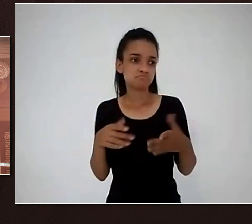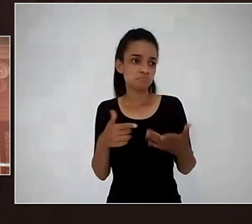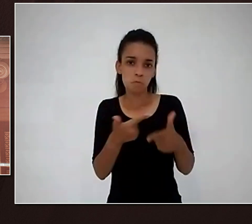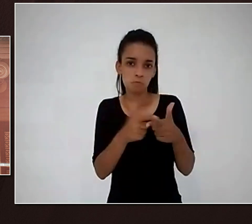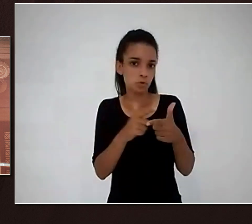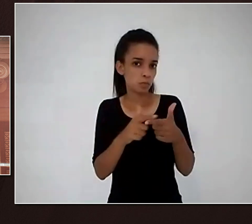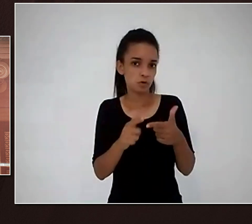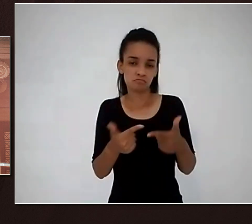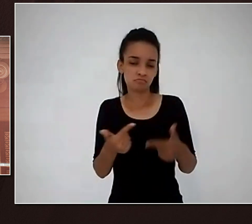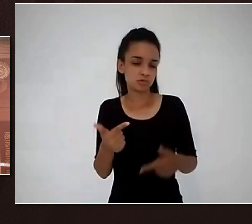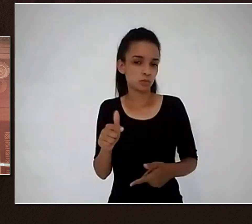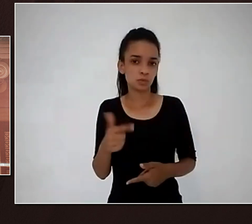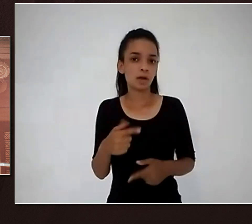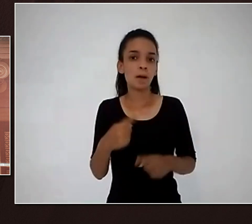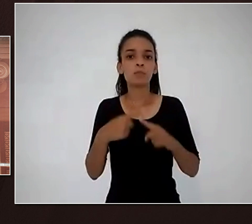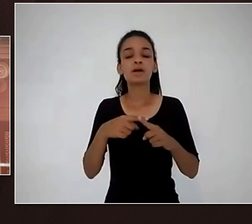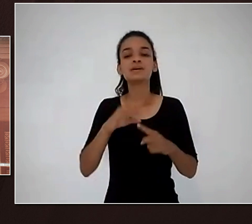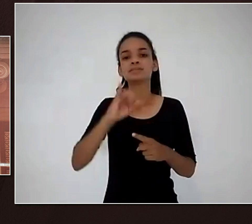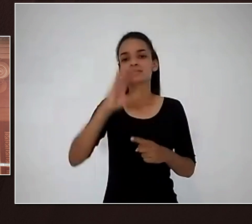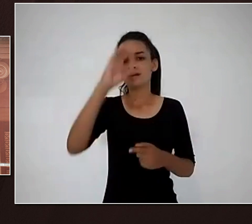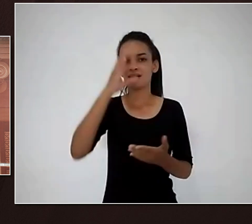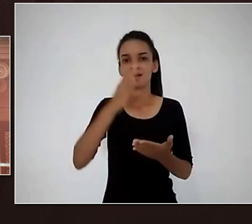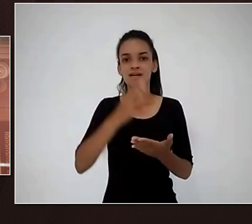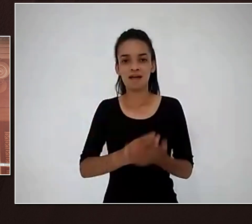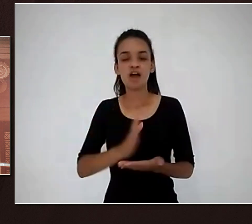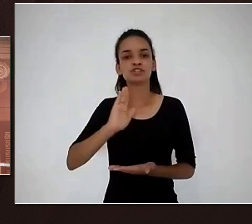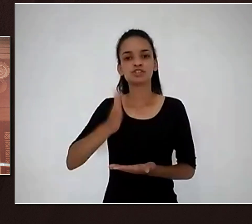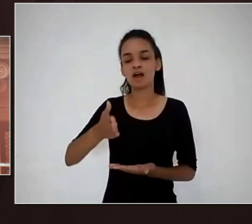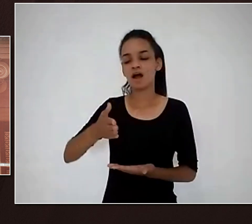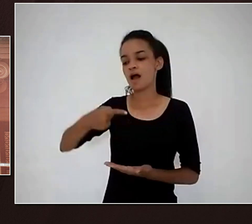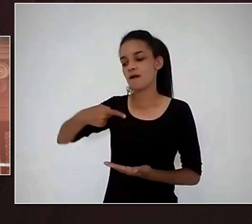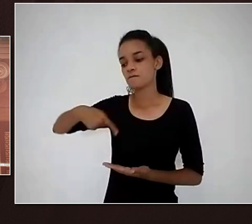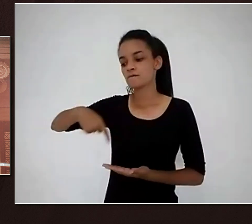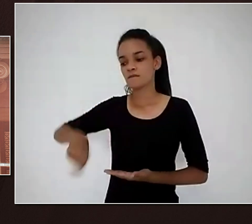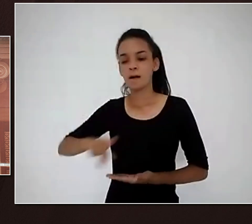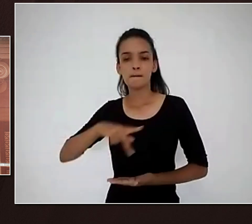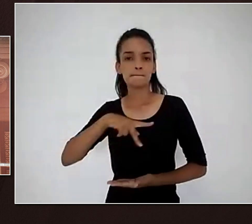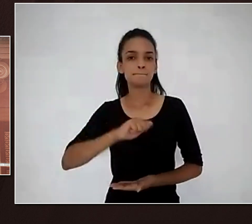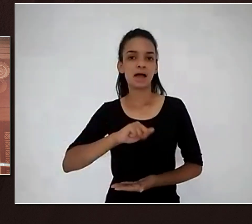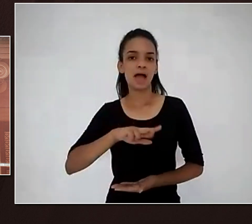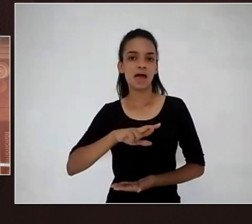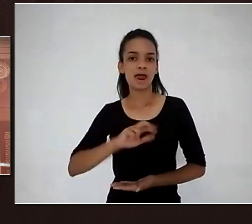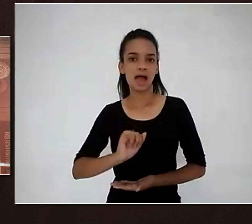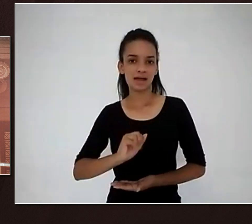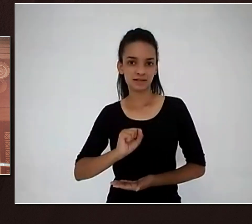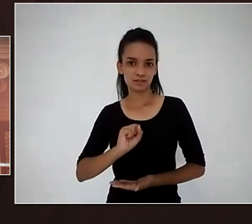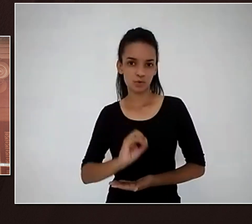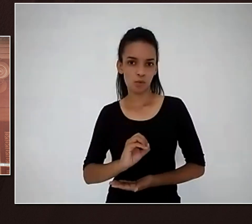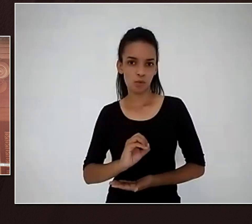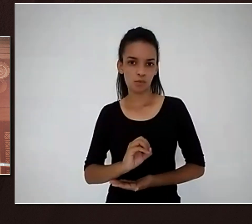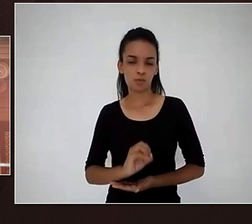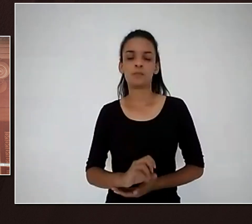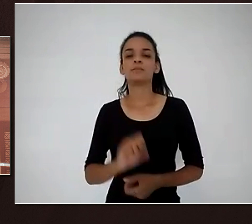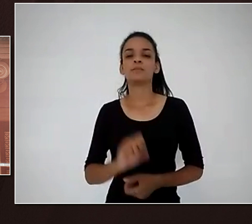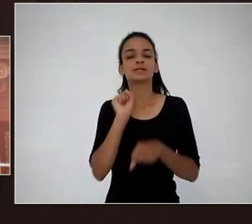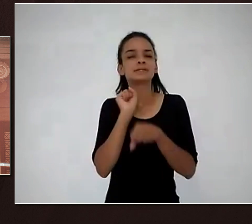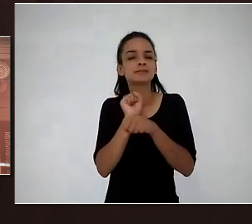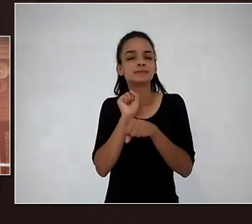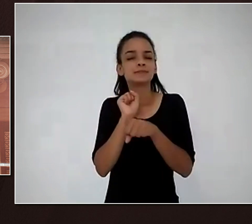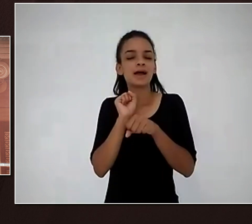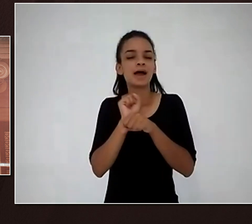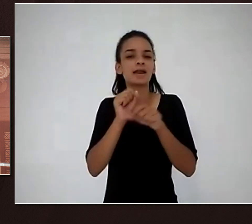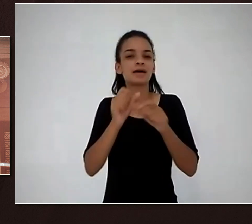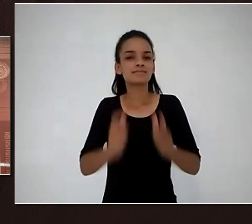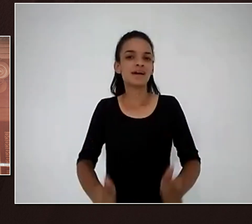quero crer que estará no paraíso, né, no seio de Abraão, aguardando o galardão juntamente com